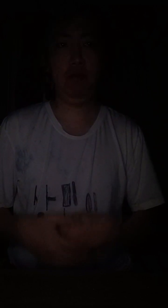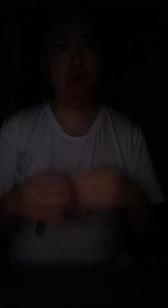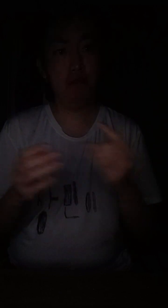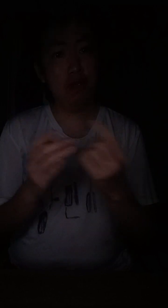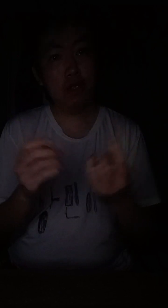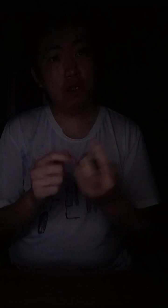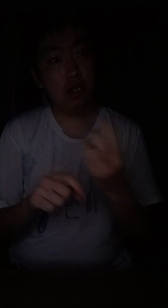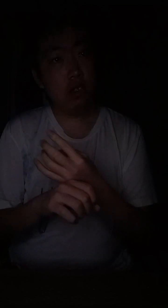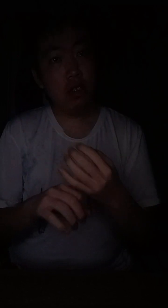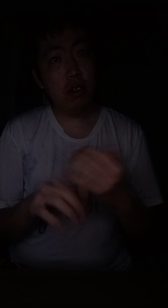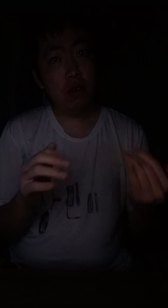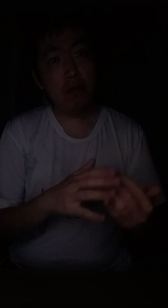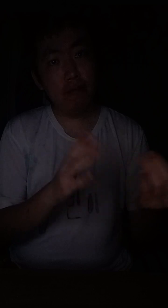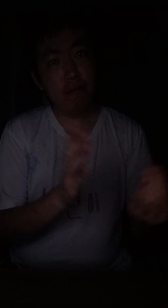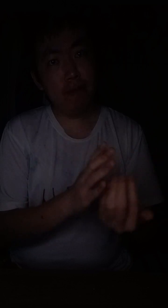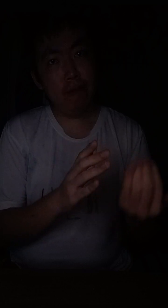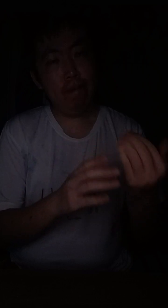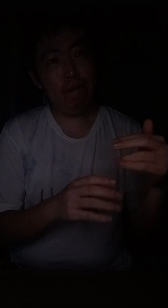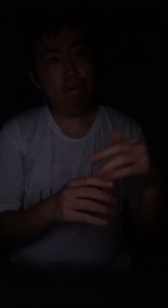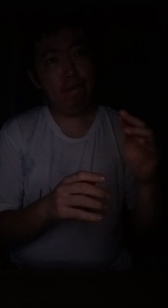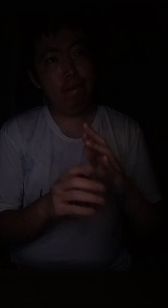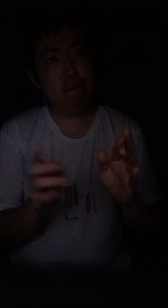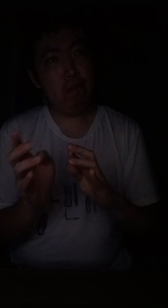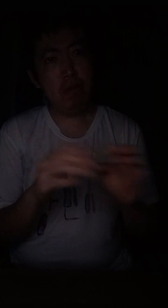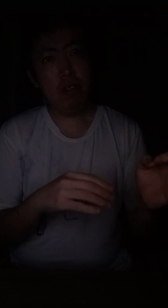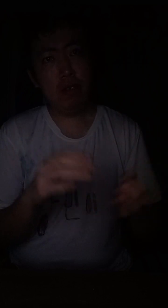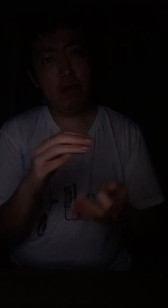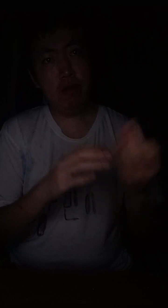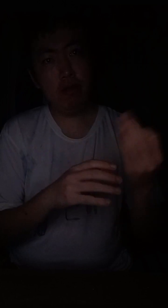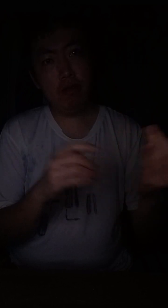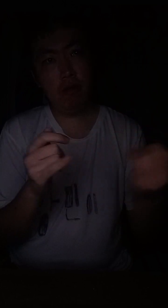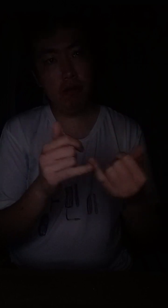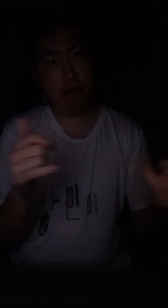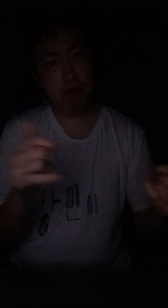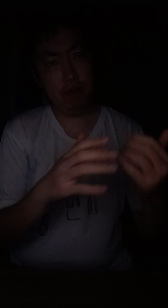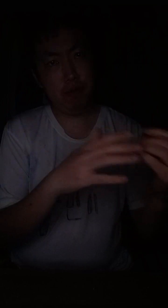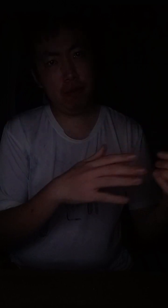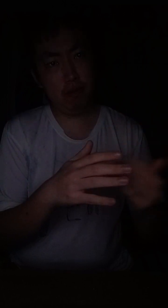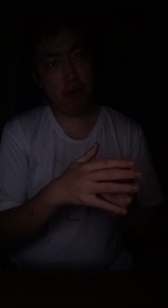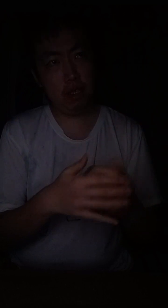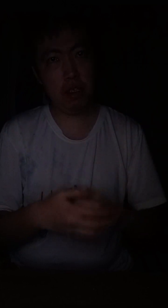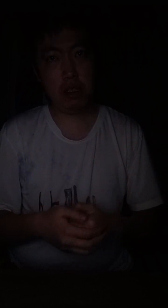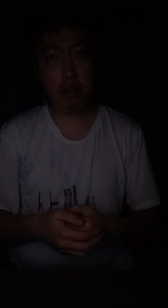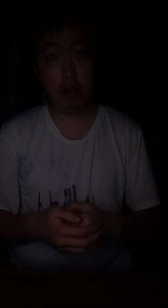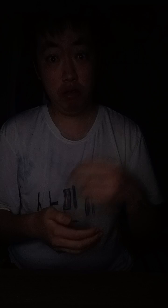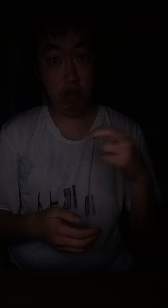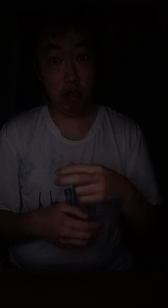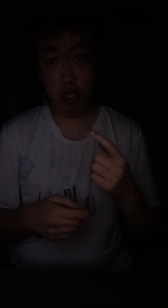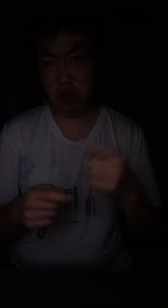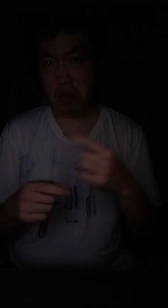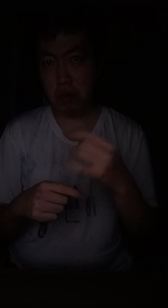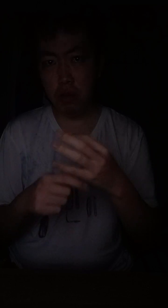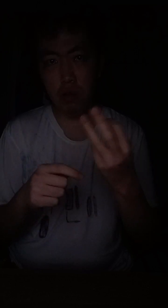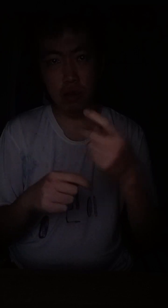대통령은 인사청문 요청안에서 탁월한 친화력 등으로 조직 내에서 신망을 받고 있다. 방송 공정성과